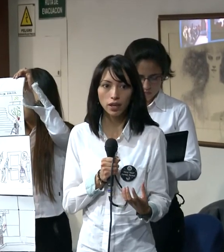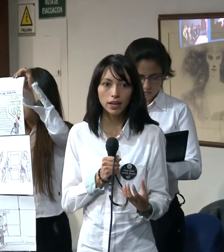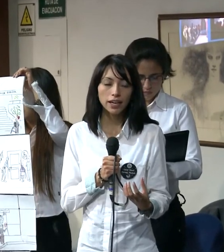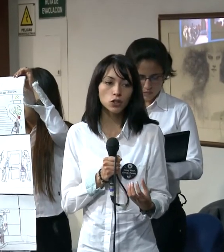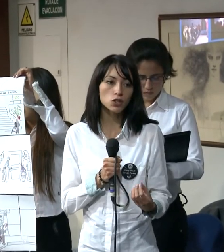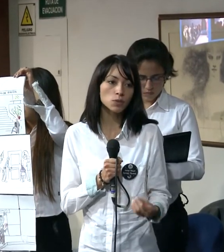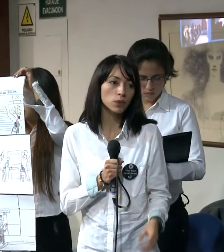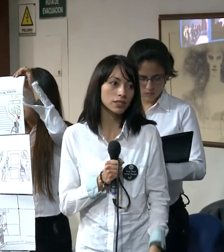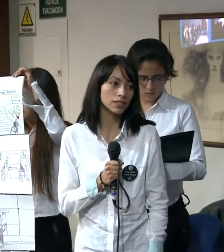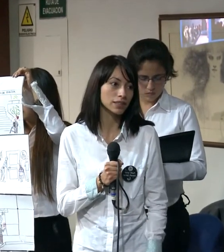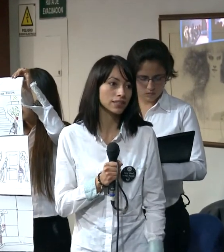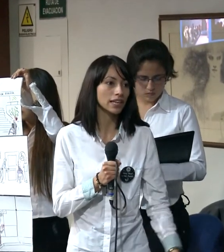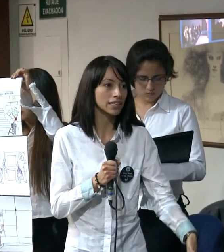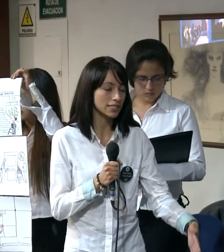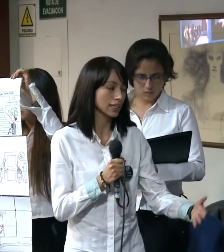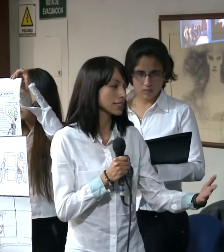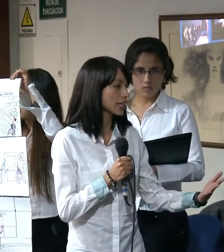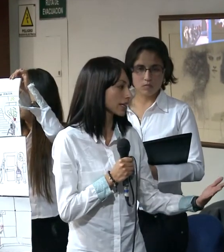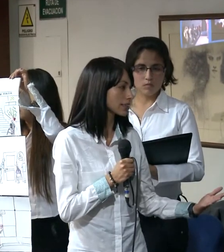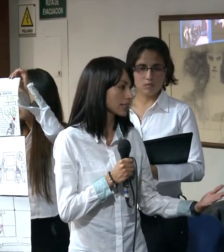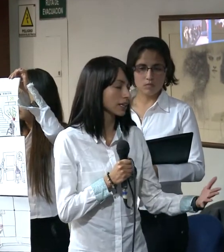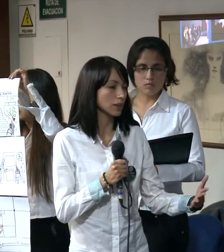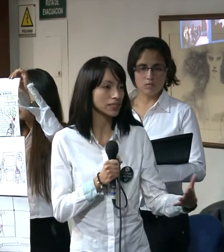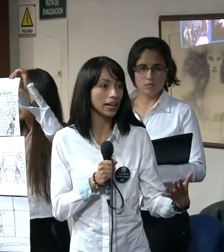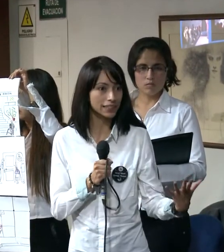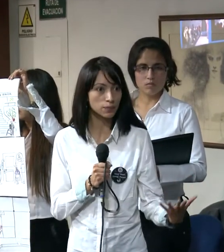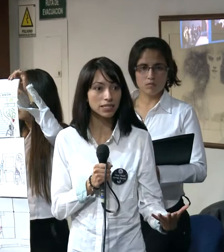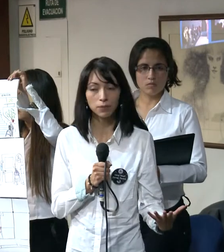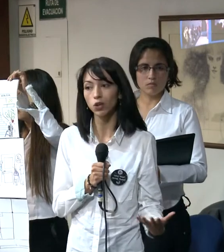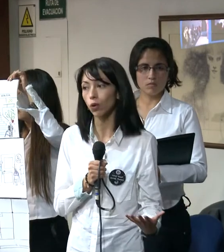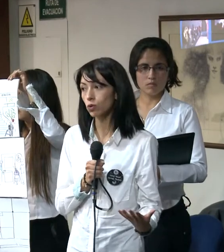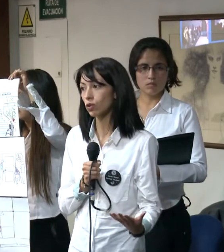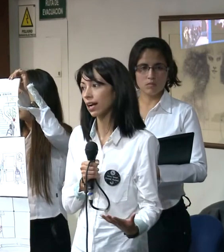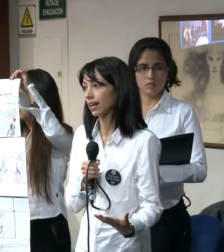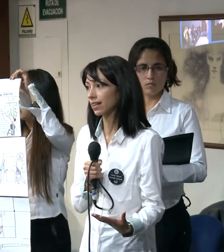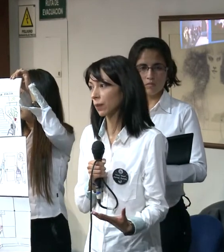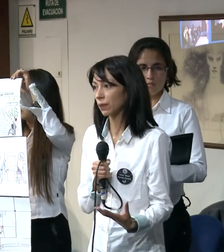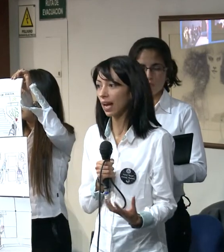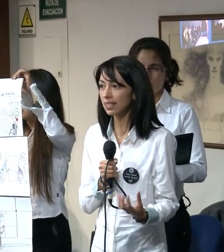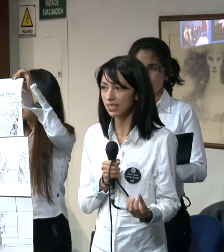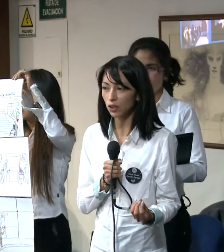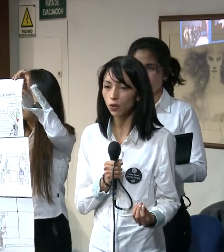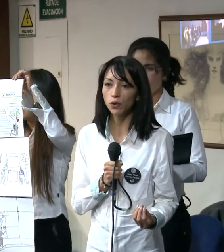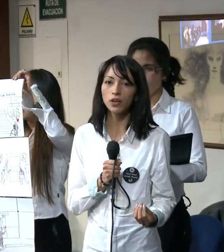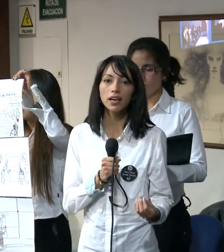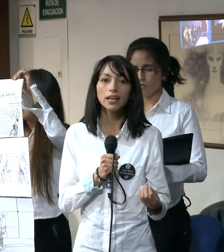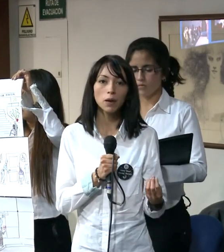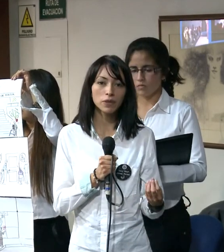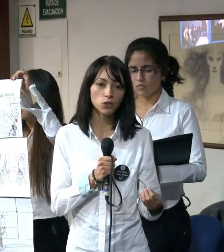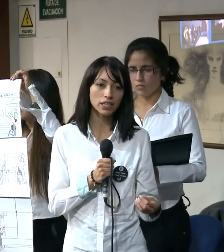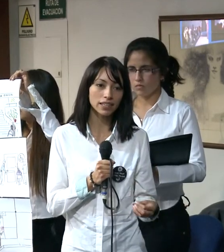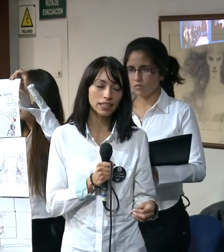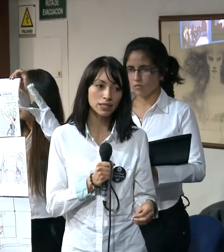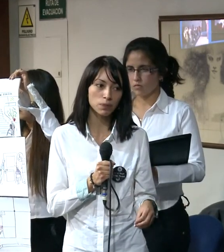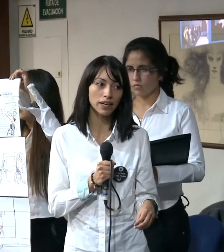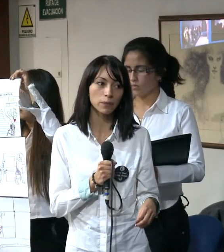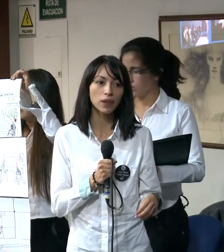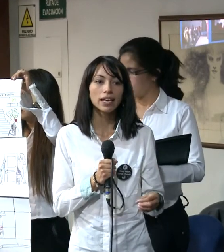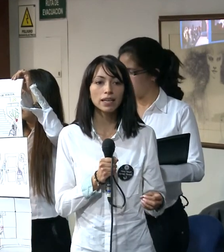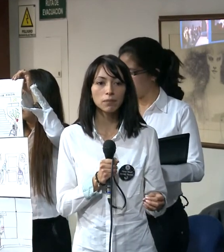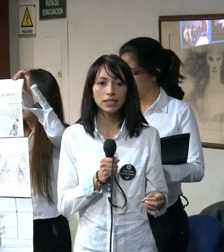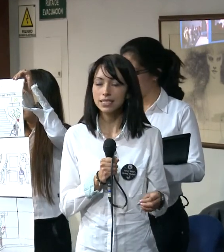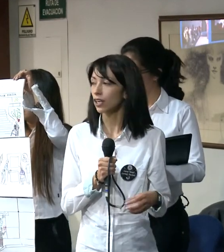ascensor. Entonces, pues de aquí hasta que se haga el desplazamiento de buscar al señor, la persona tiene que